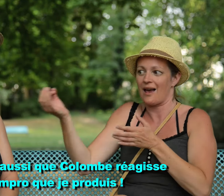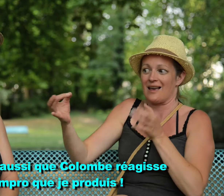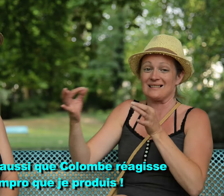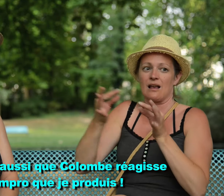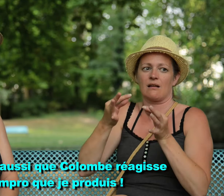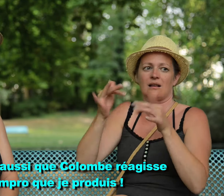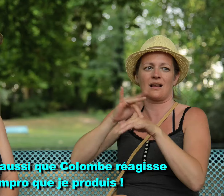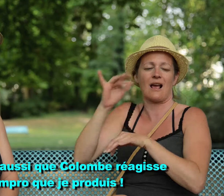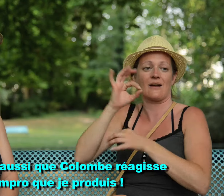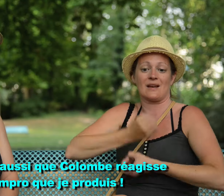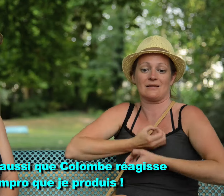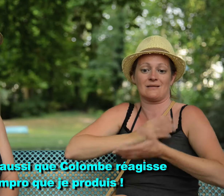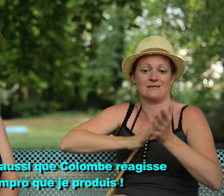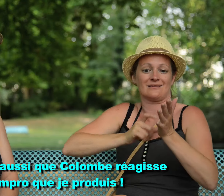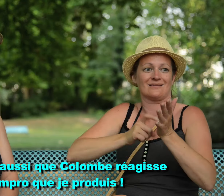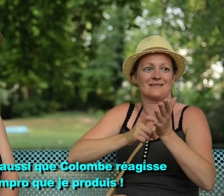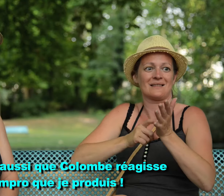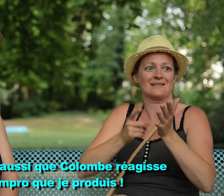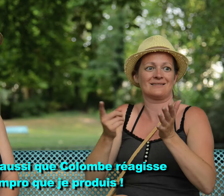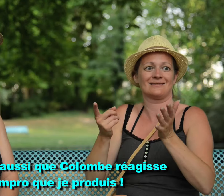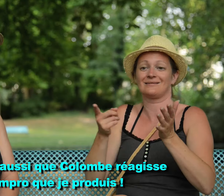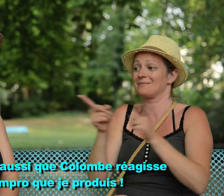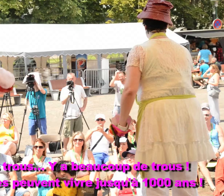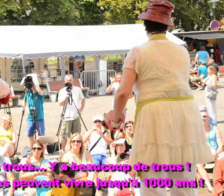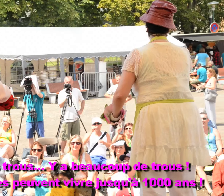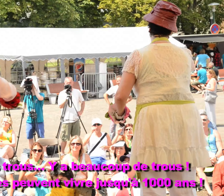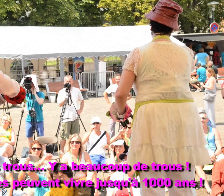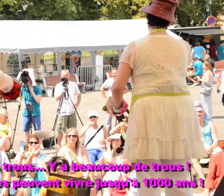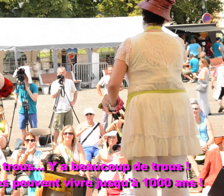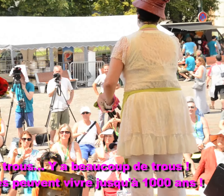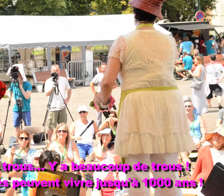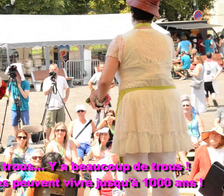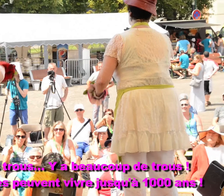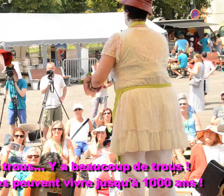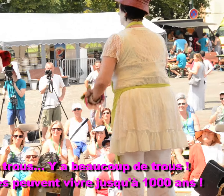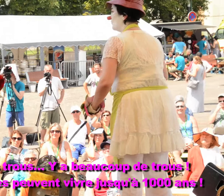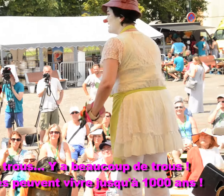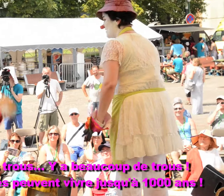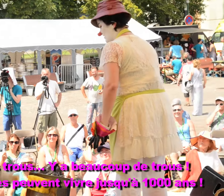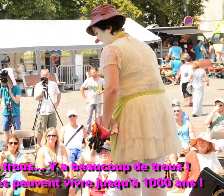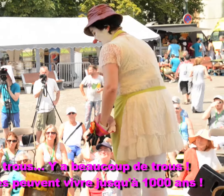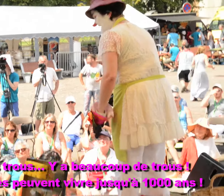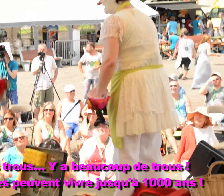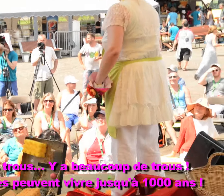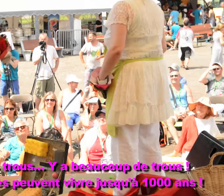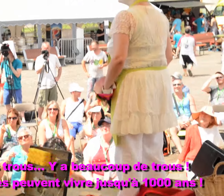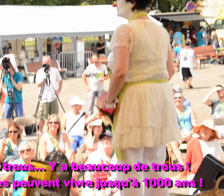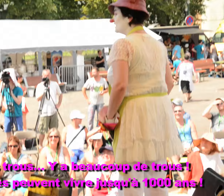que Colombe puisse réagir sur l'impro que je peux produire. Vous savez les trous, il y a beaucoup de trous, les déponges,